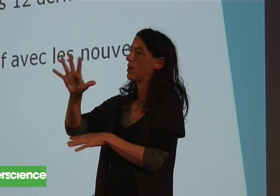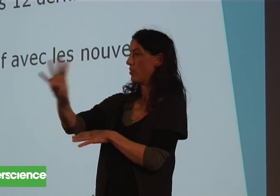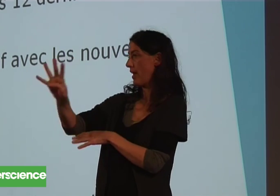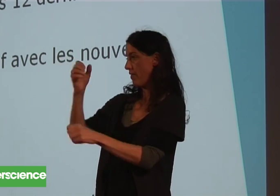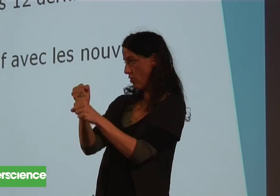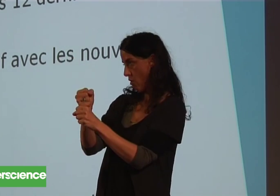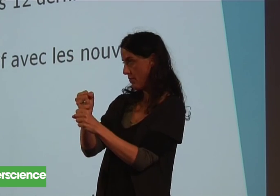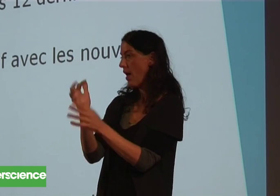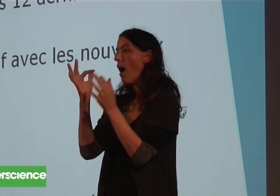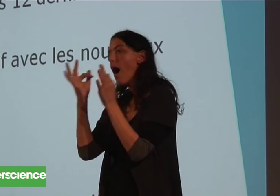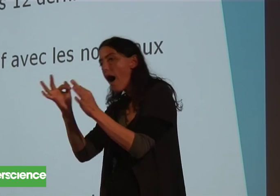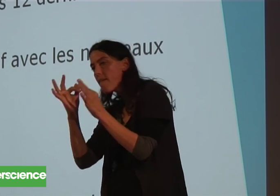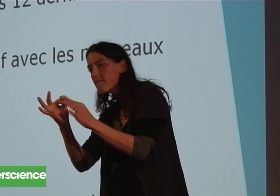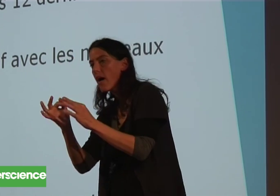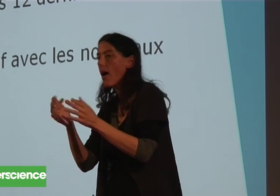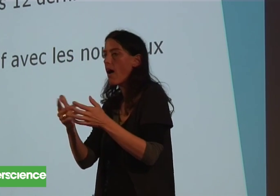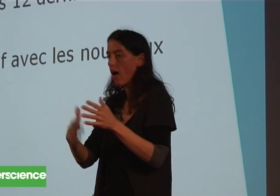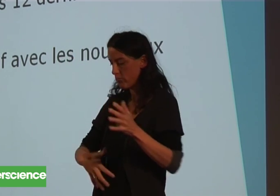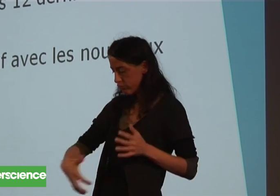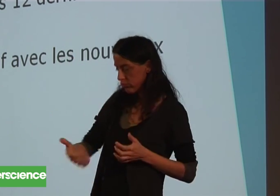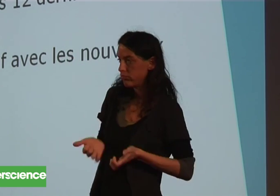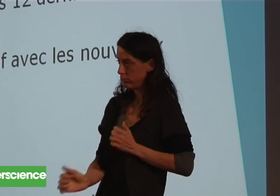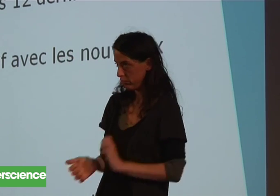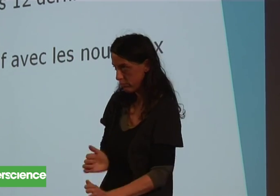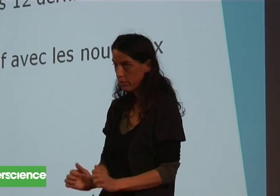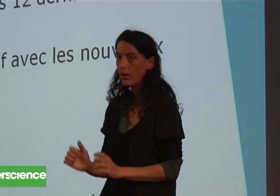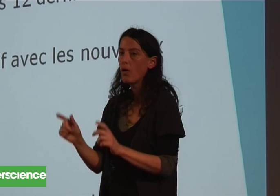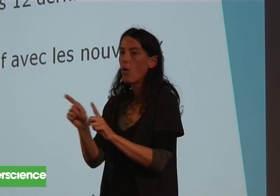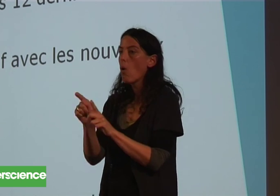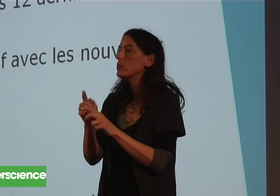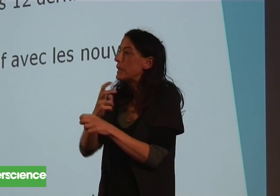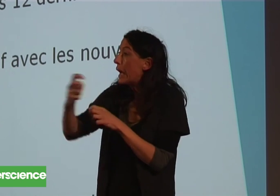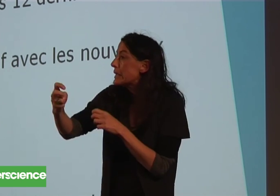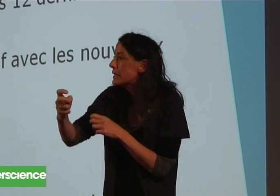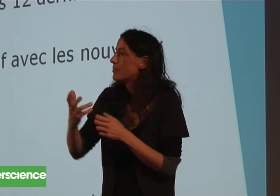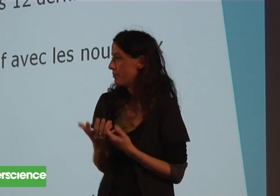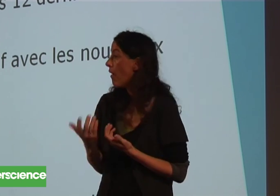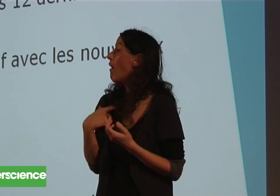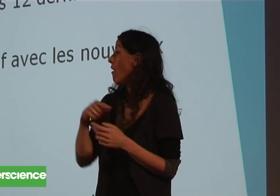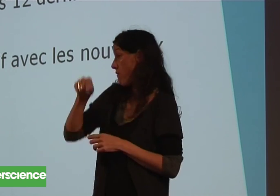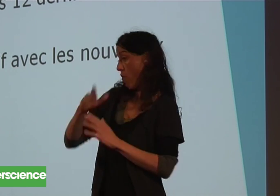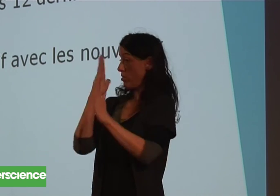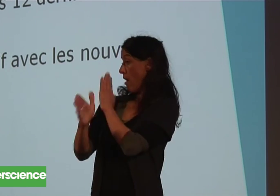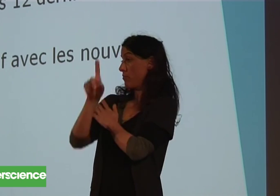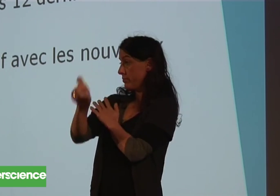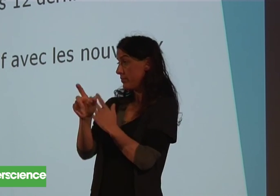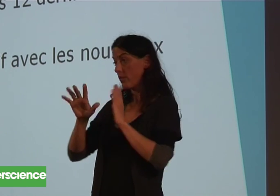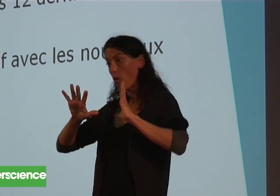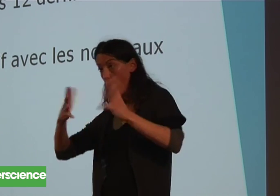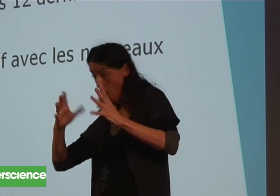risques et à la contraception. Alors pour cela, on va questionner les pratiques sexuelles au cours du premier rapport, au cours de